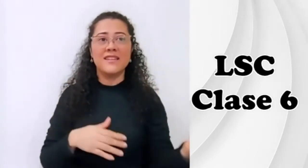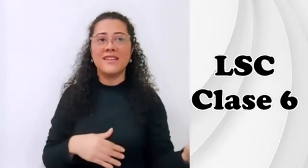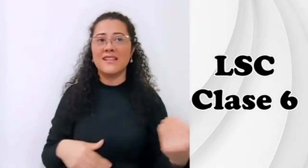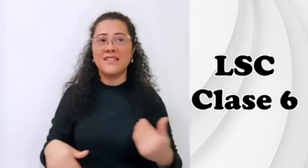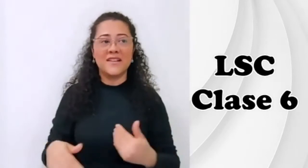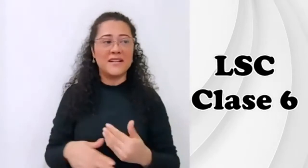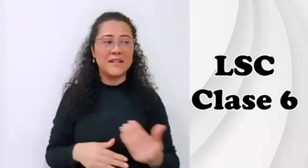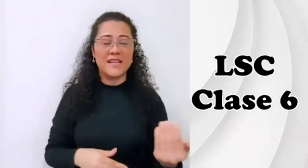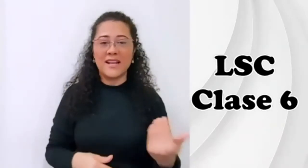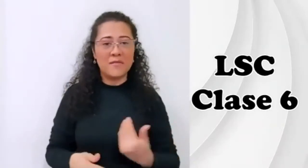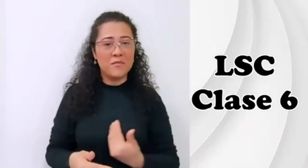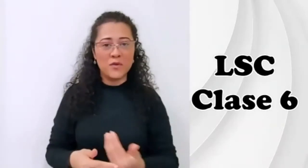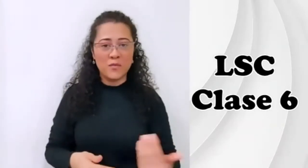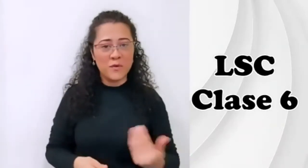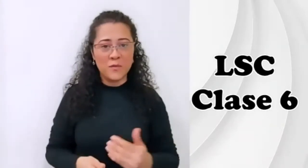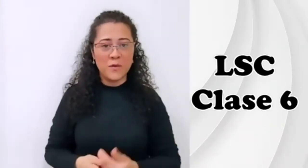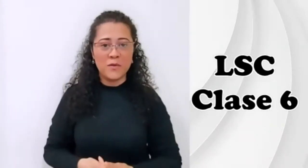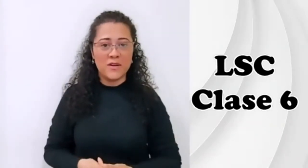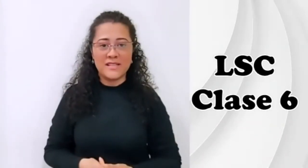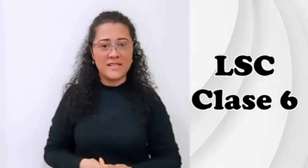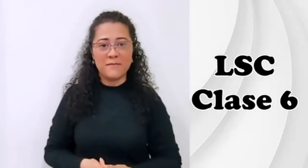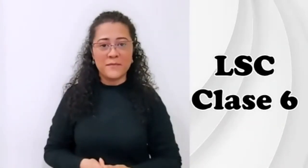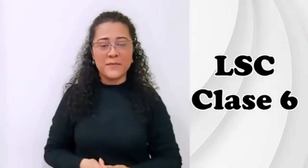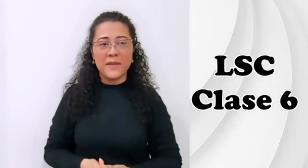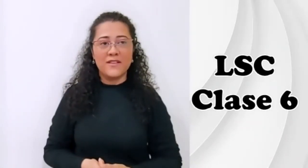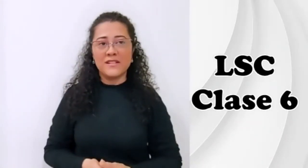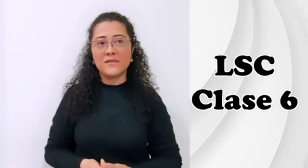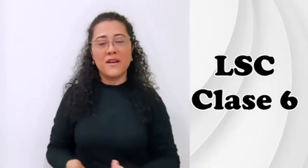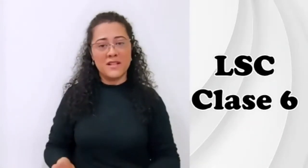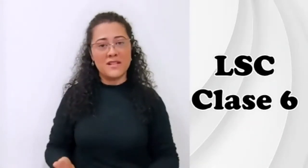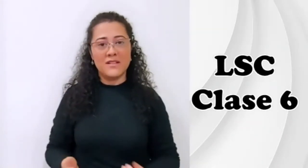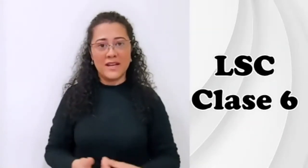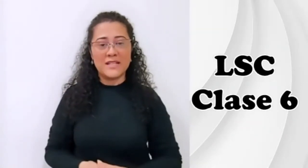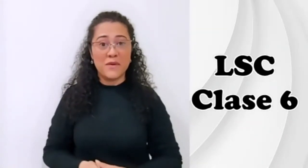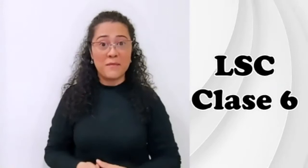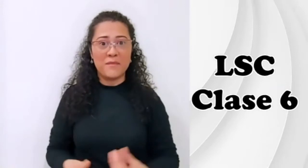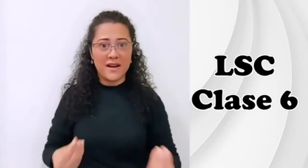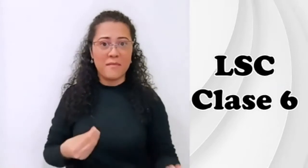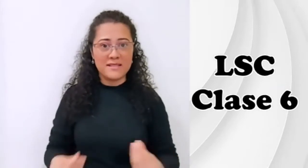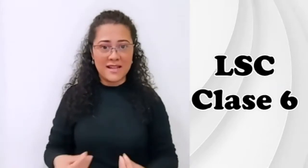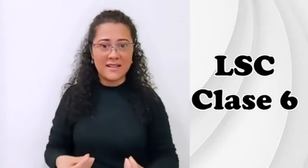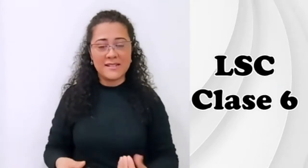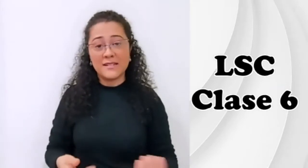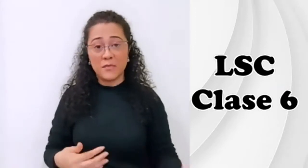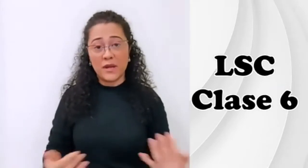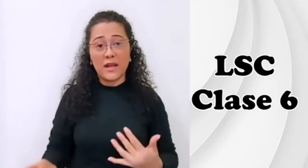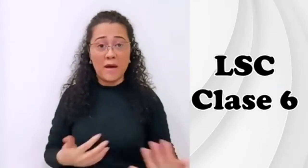y era muy bueno así. Entonces es una bendición que se puedan preparar bastante y se puedan